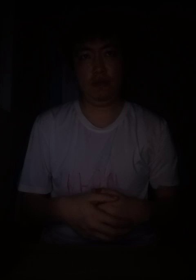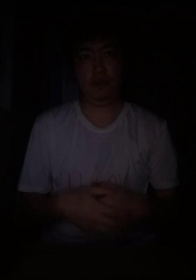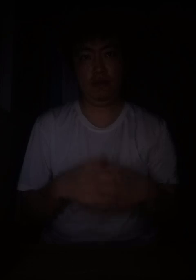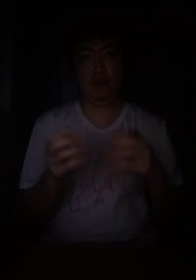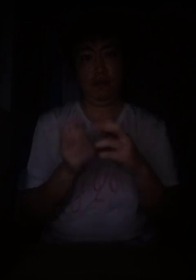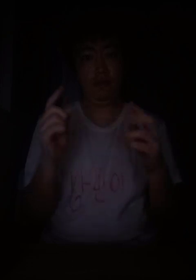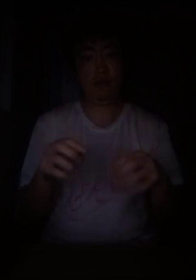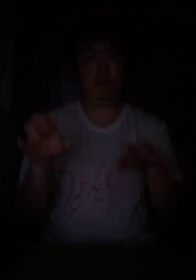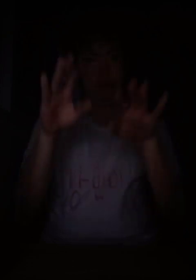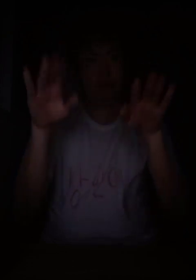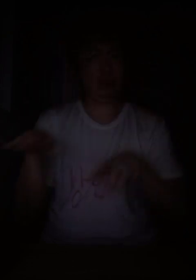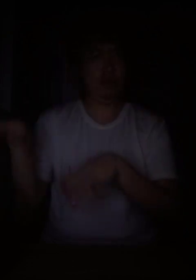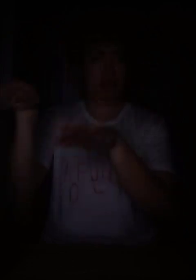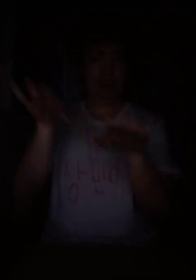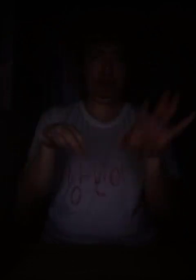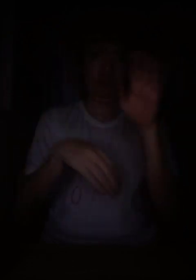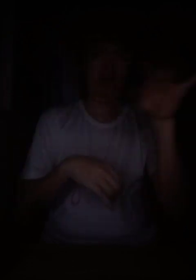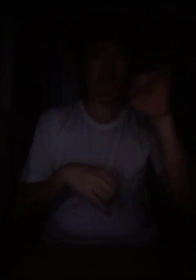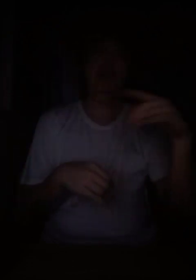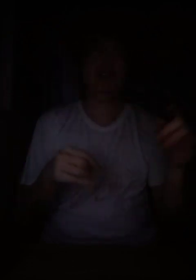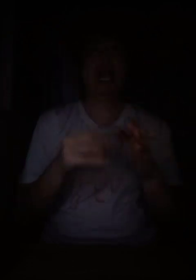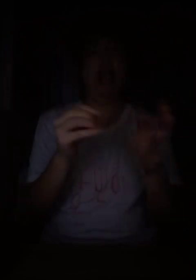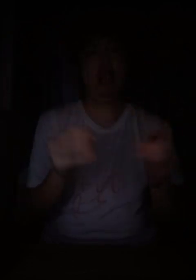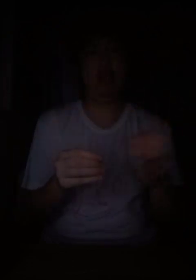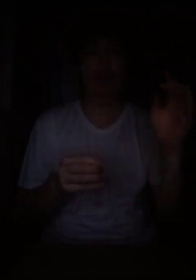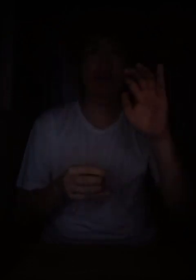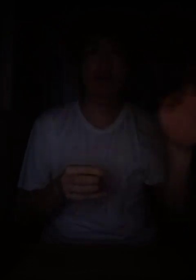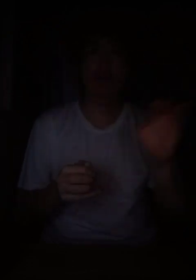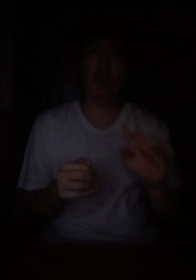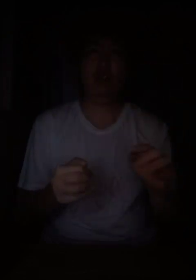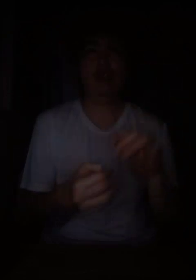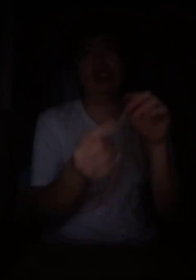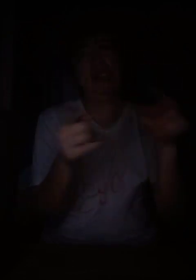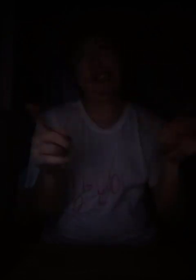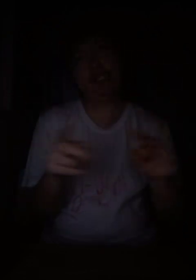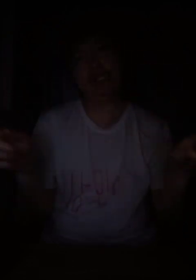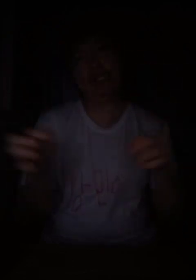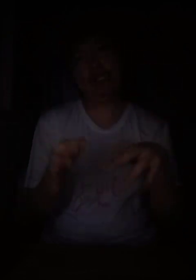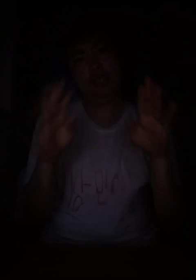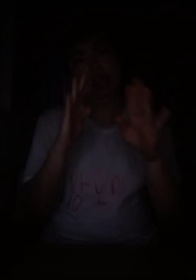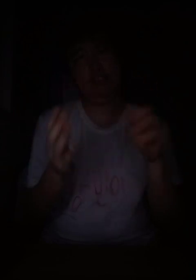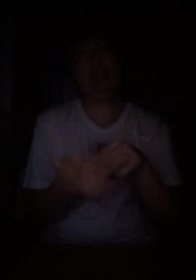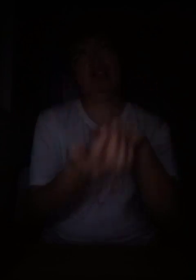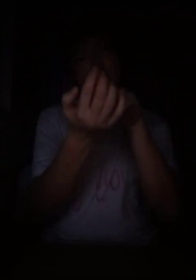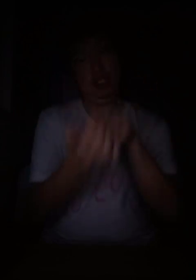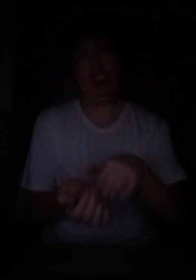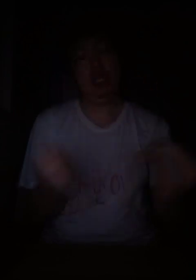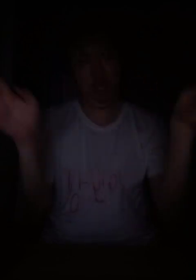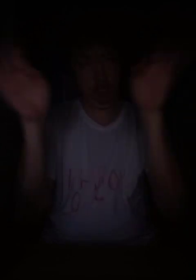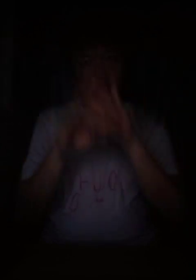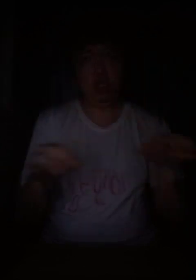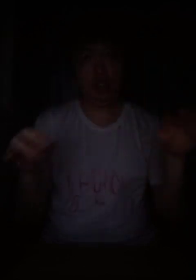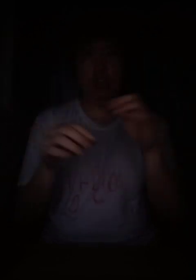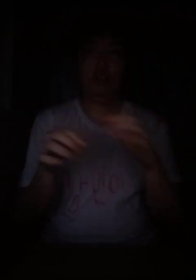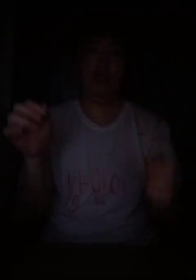지하층이 완전히 물에 잠긴 오피스텔에서 50대 주민은 지하 2층에서 멈춘 승강기에 갇혀 숨진 채